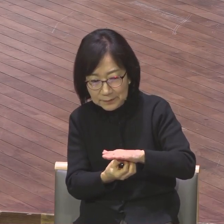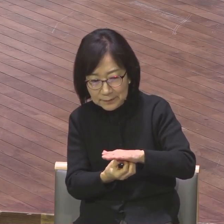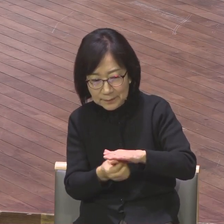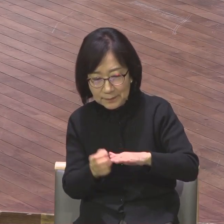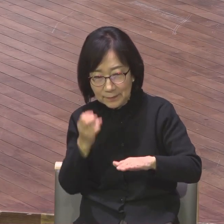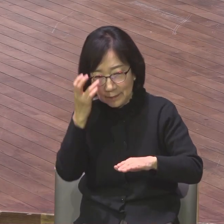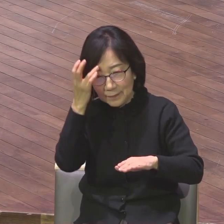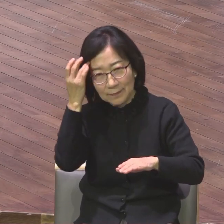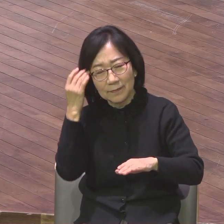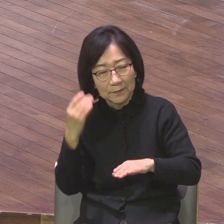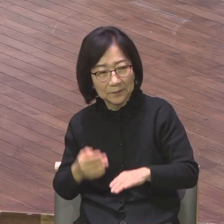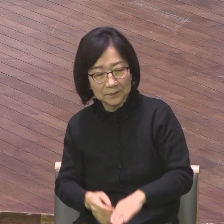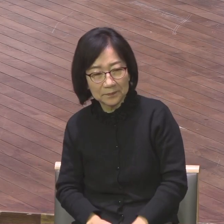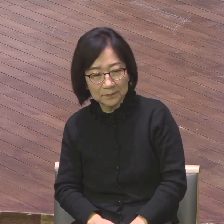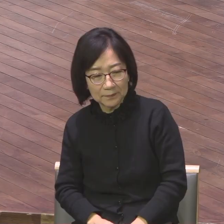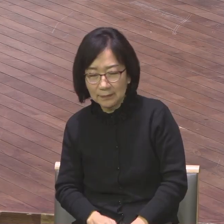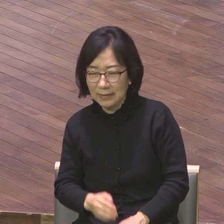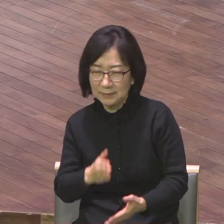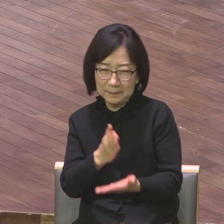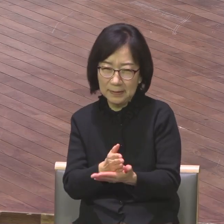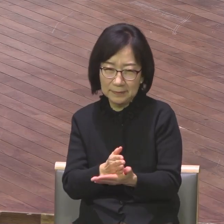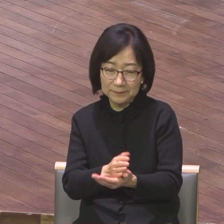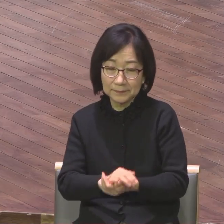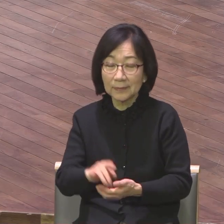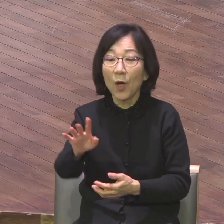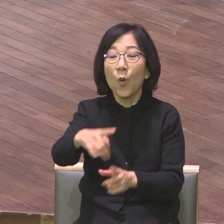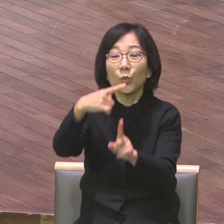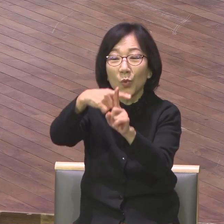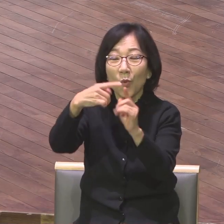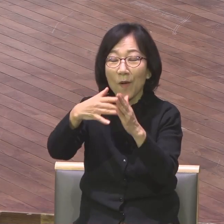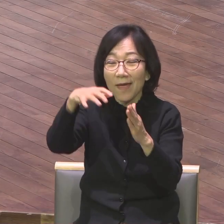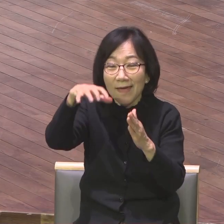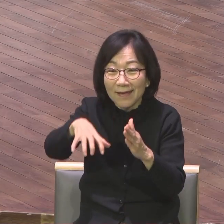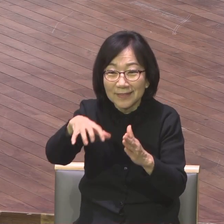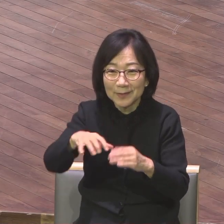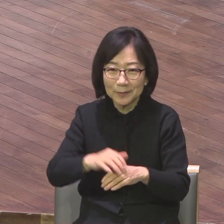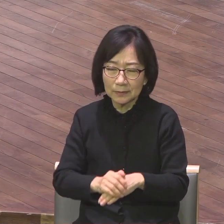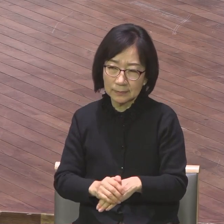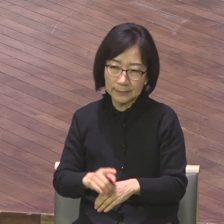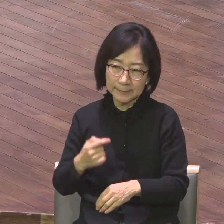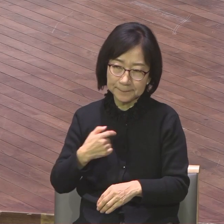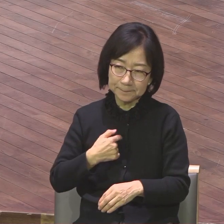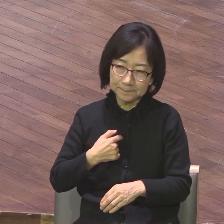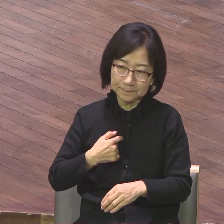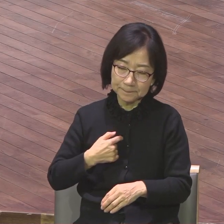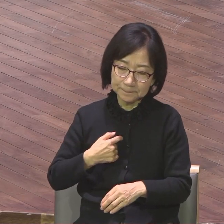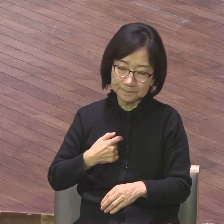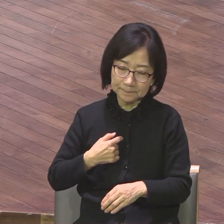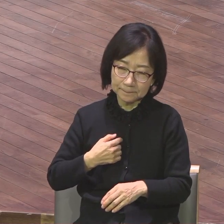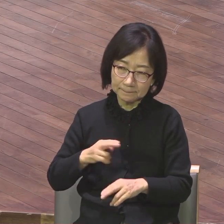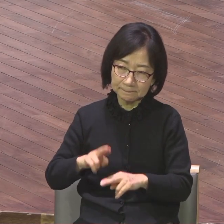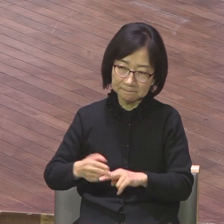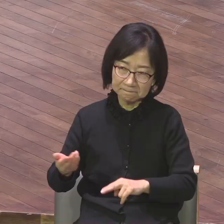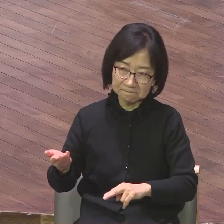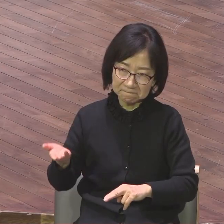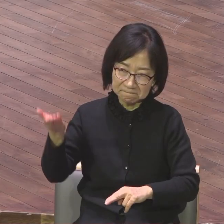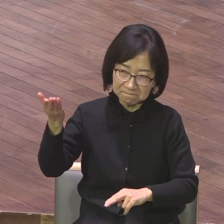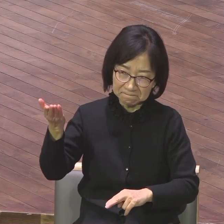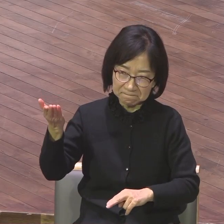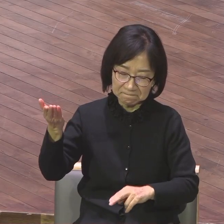자리 하겠다고, 심지어 교회 안에서도 내가 높은데 교회가 높은 게 어디